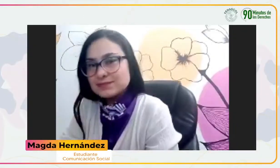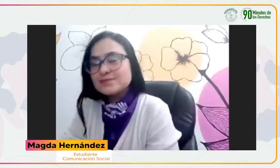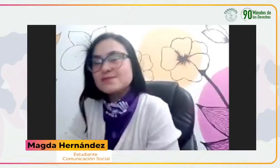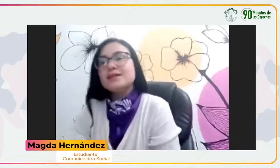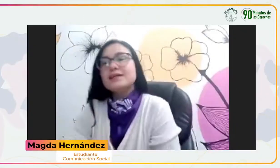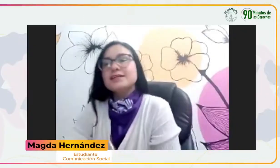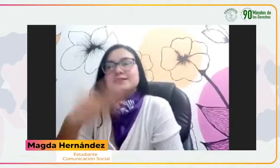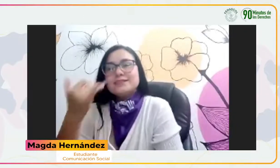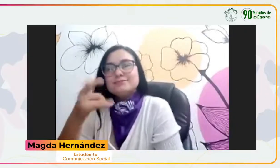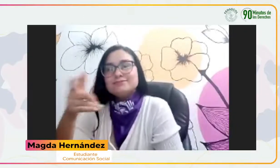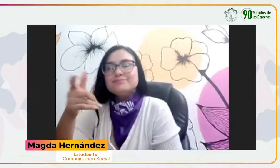Gracias, gracias.